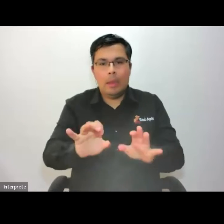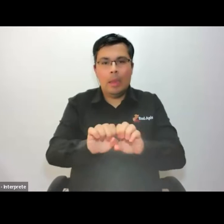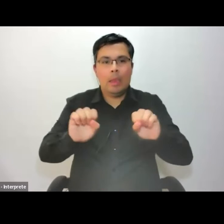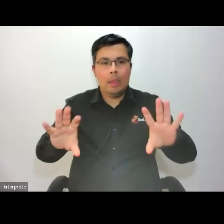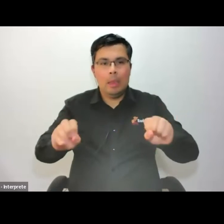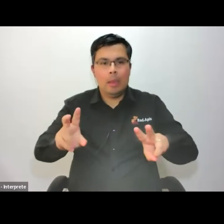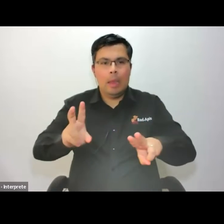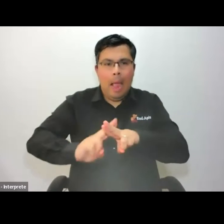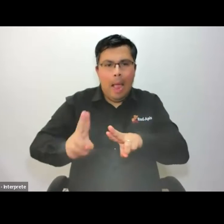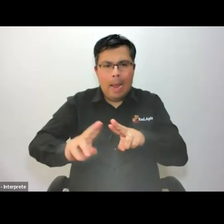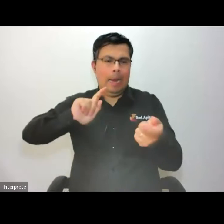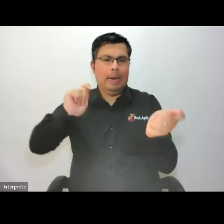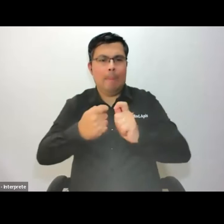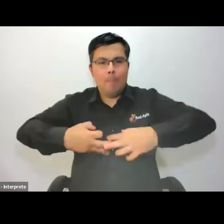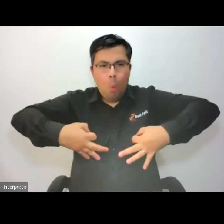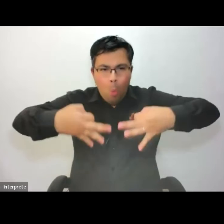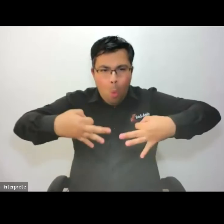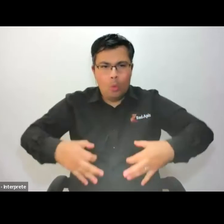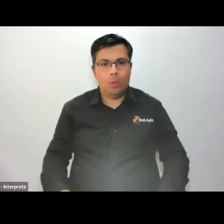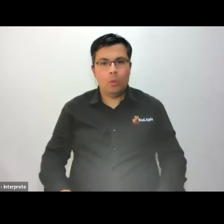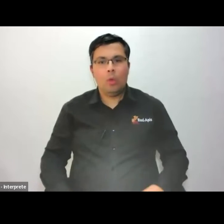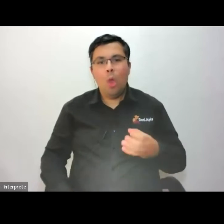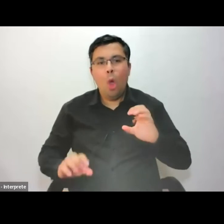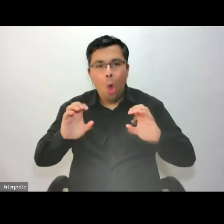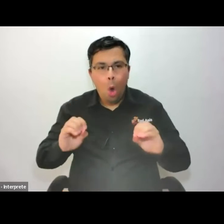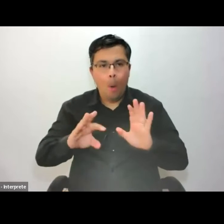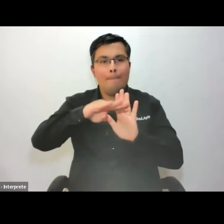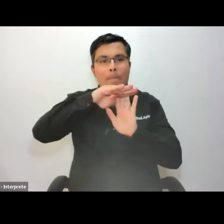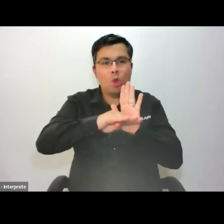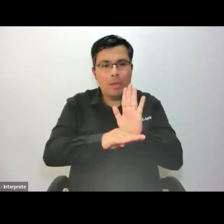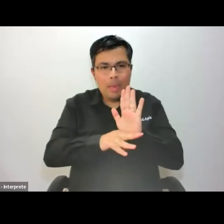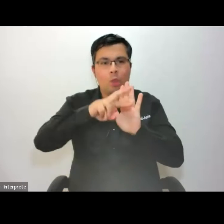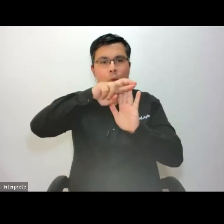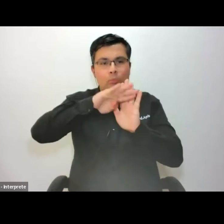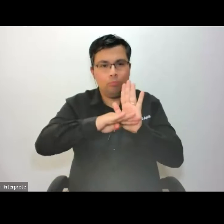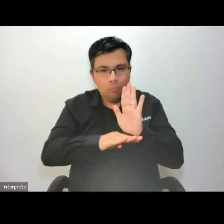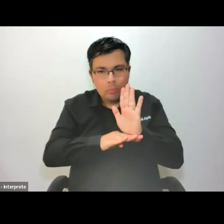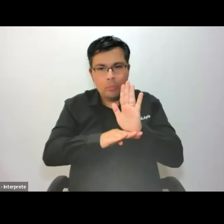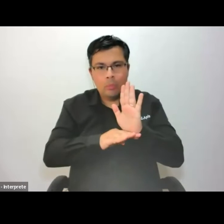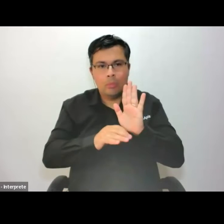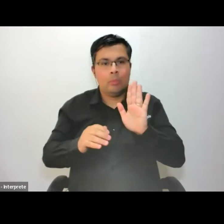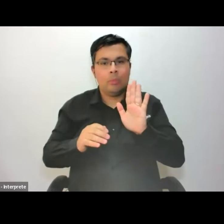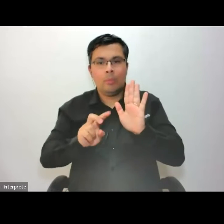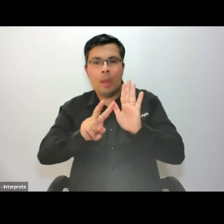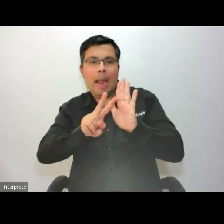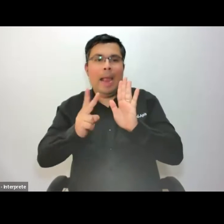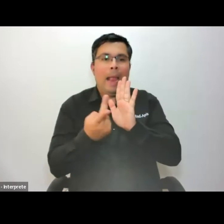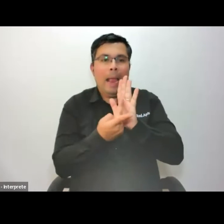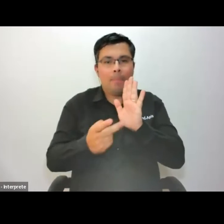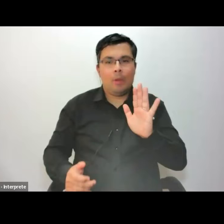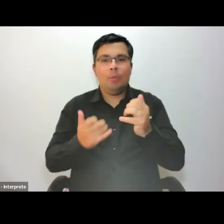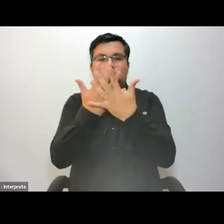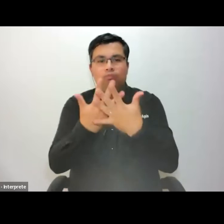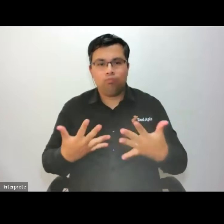cambios, resignificados y ajustes a sus procedimientos y sus protocolos de gestión pedagógica y curricular. Ahí vienen las